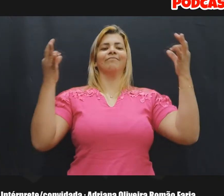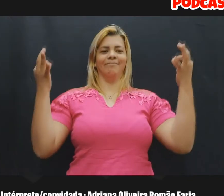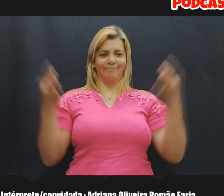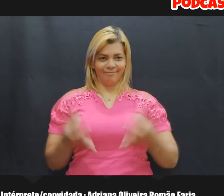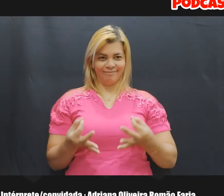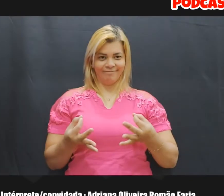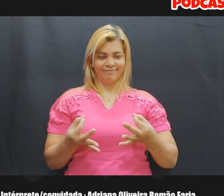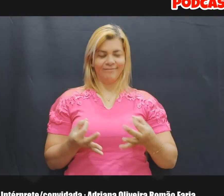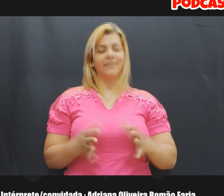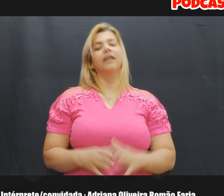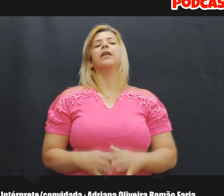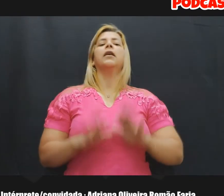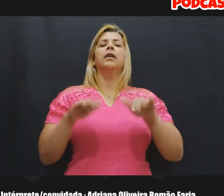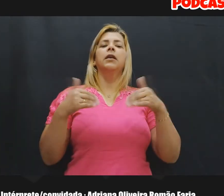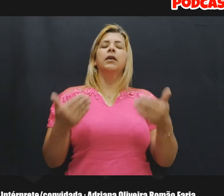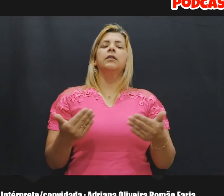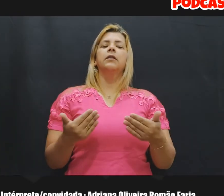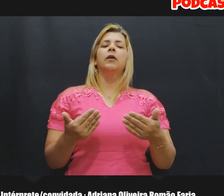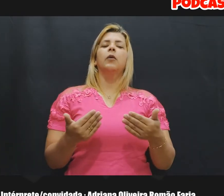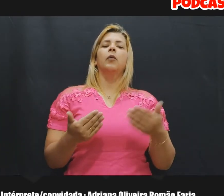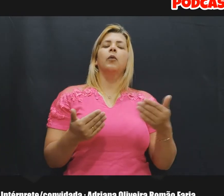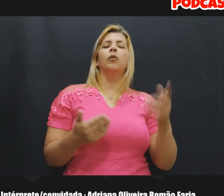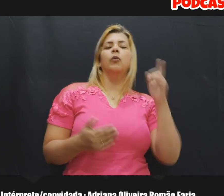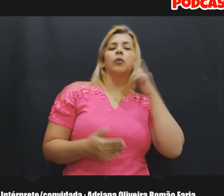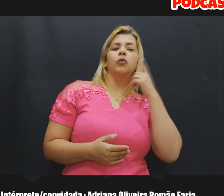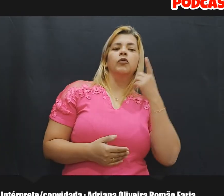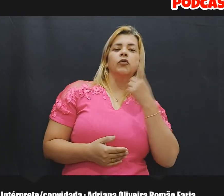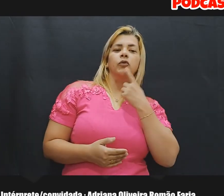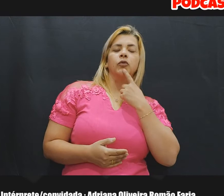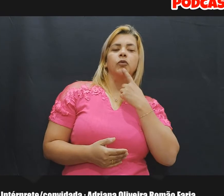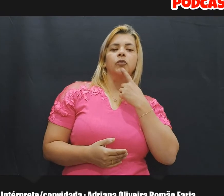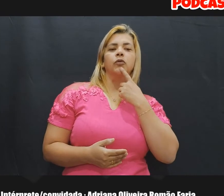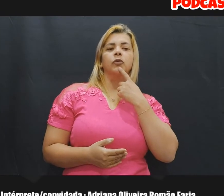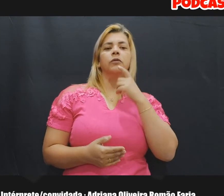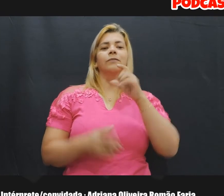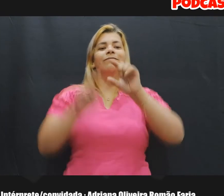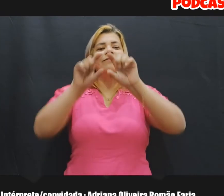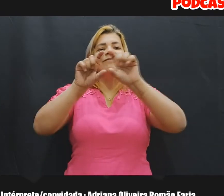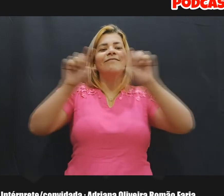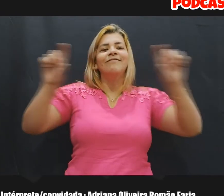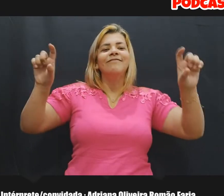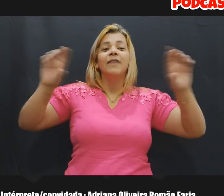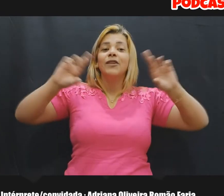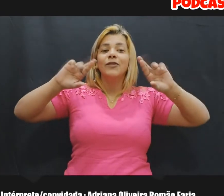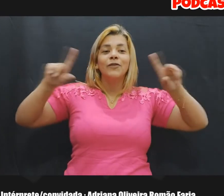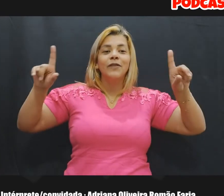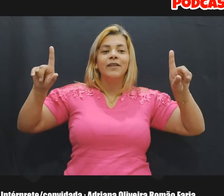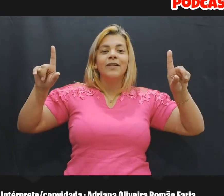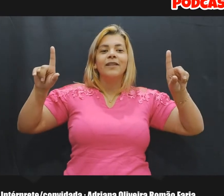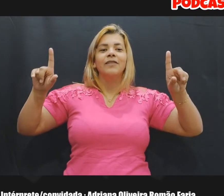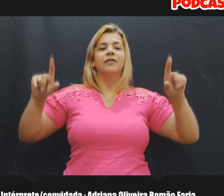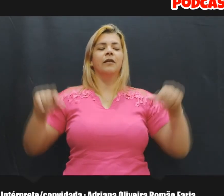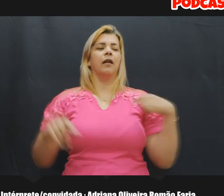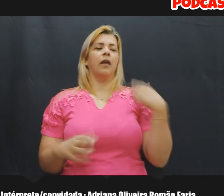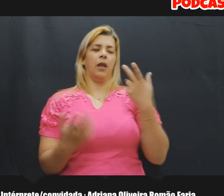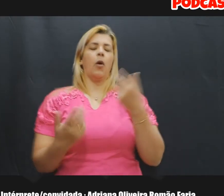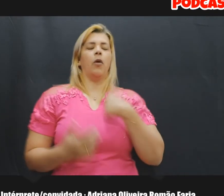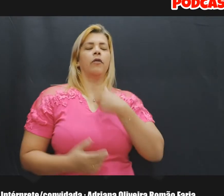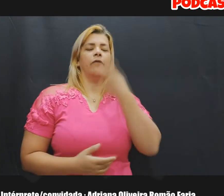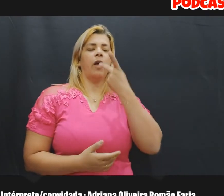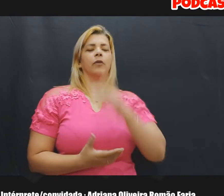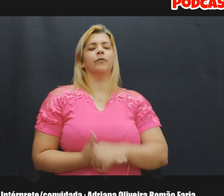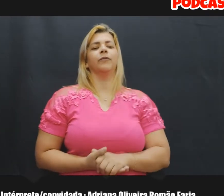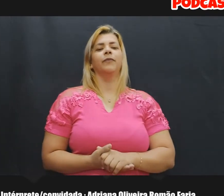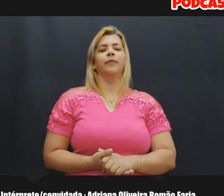Exatamente. E a forma deles falarem é diferente da nossa. Nós falamos